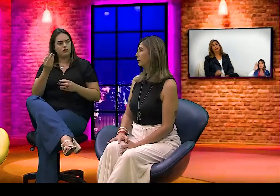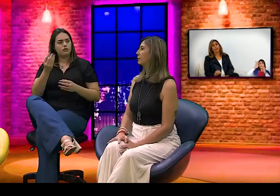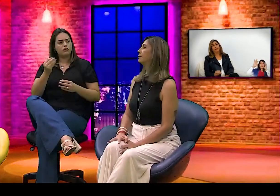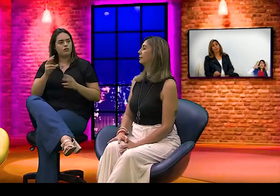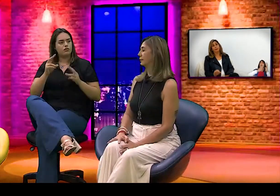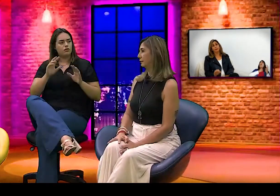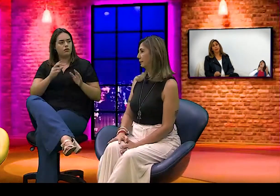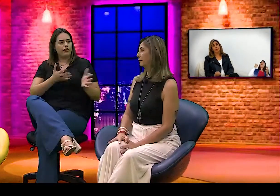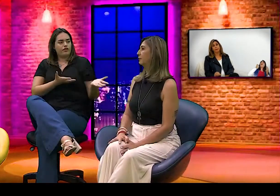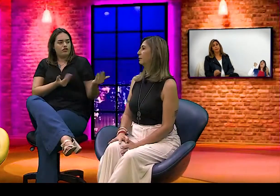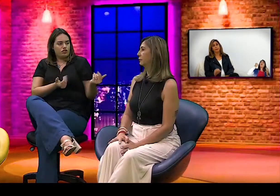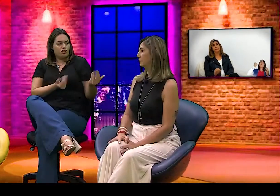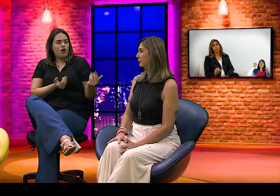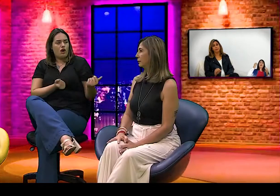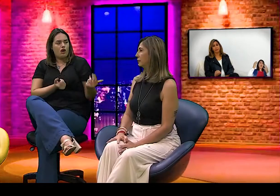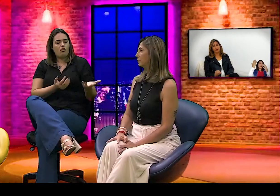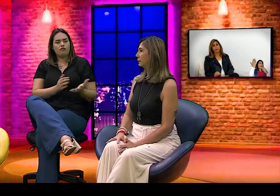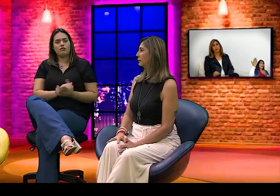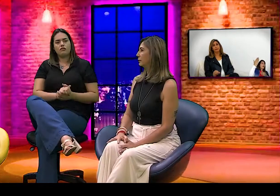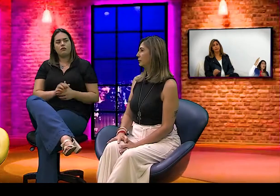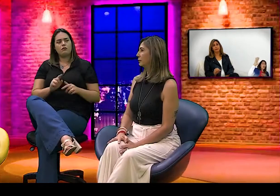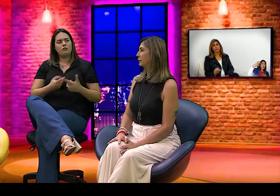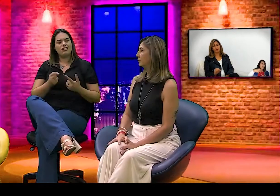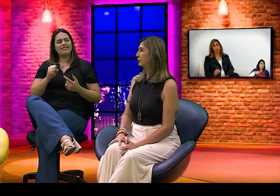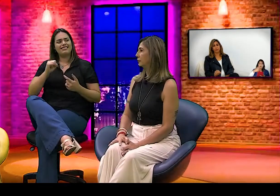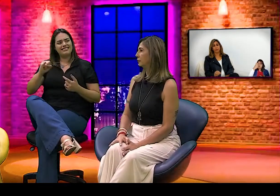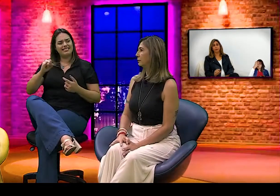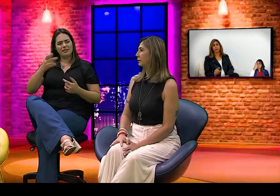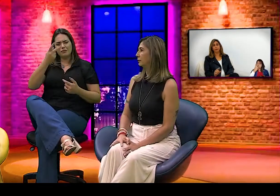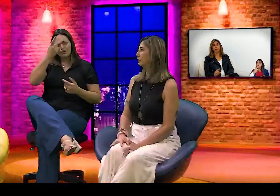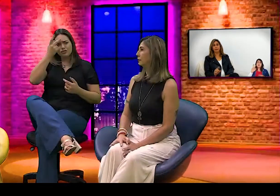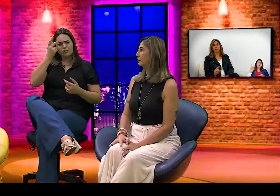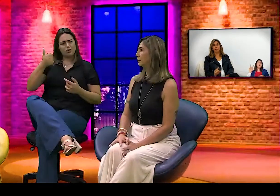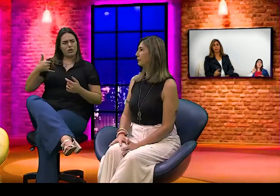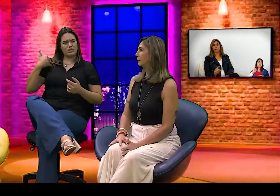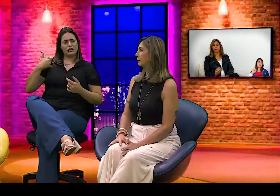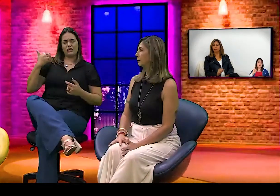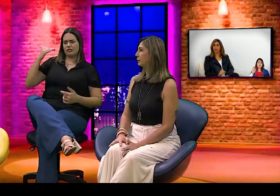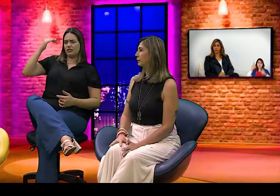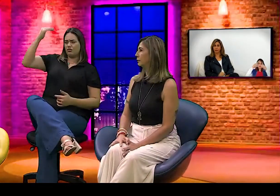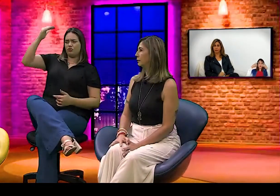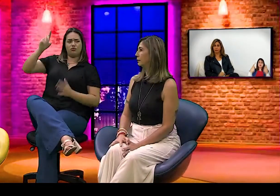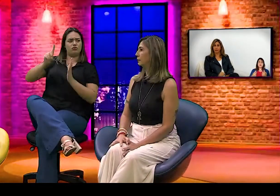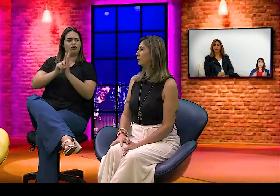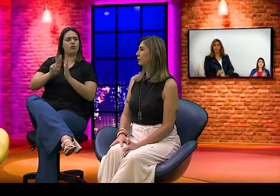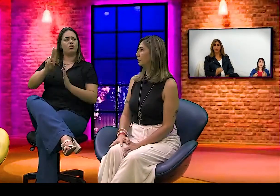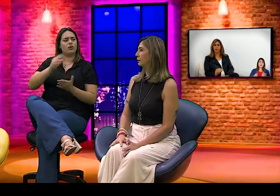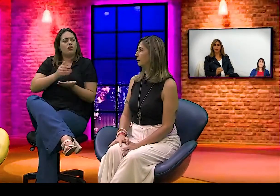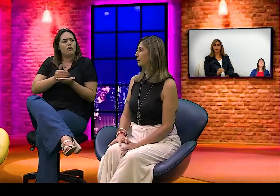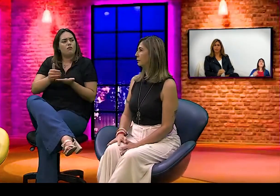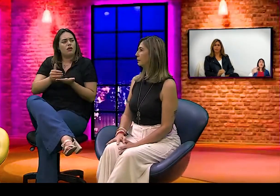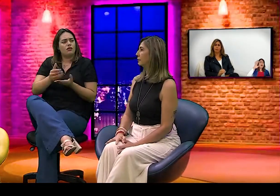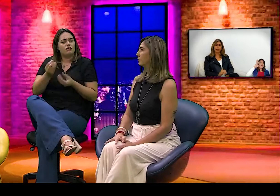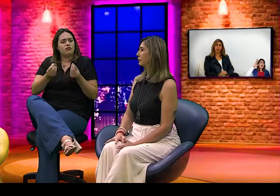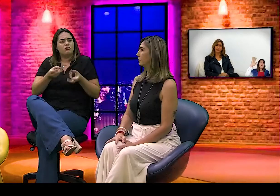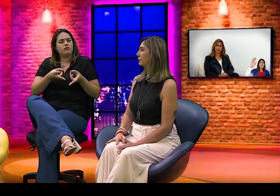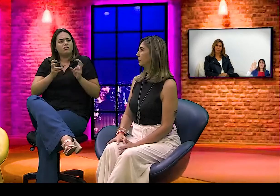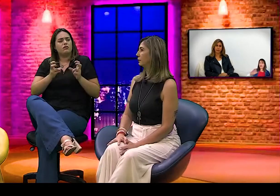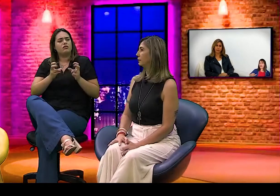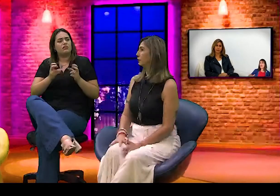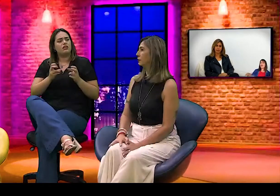da adolescência. Quando é um adulto que começa a utilizar drogas, o que você identifica aí de mudança no